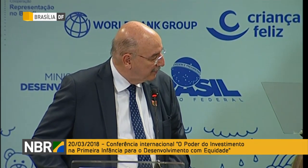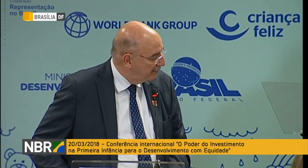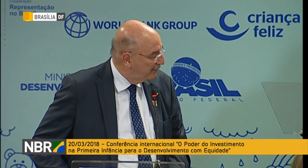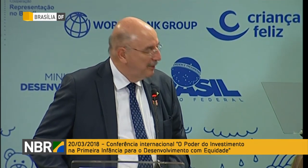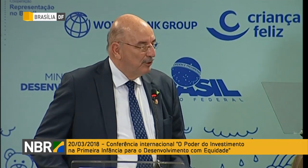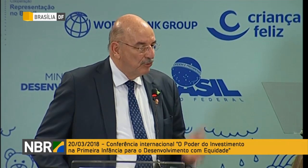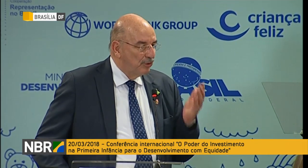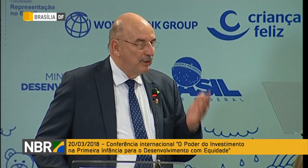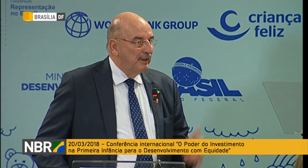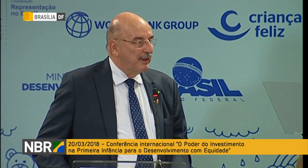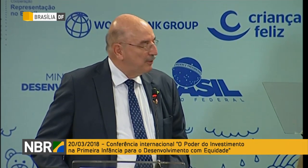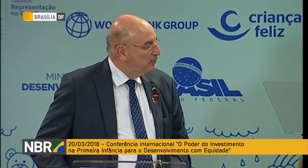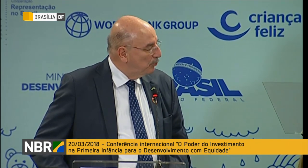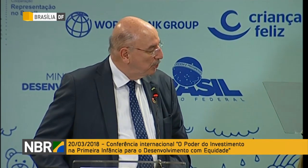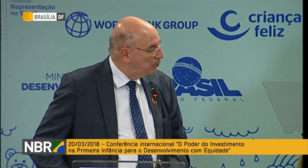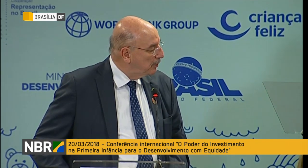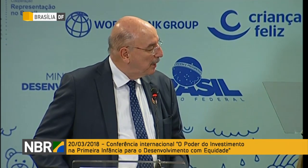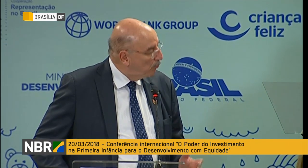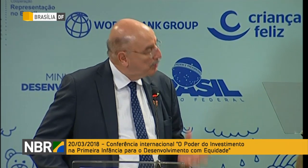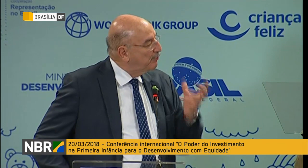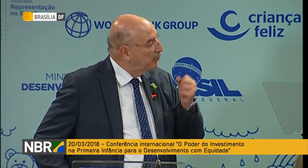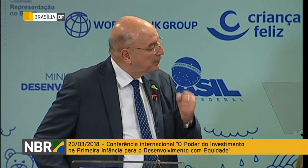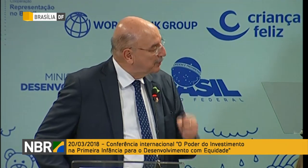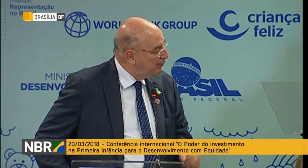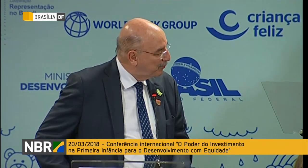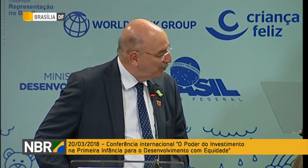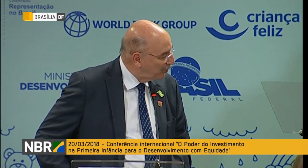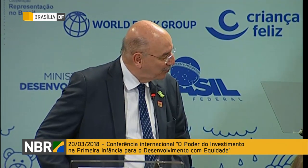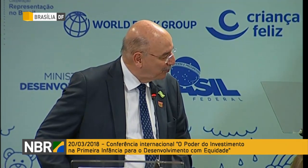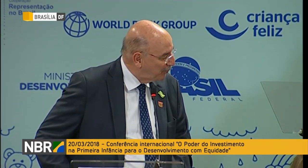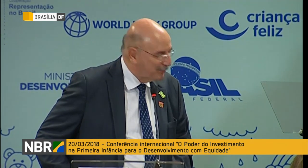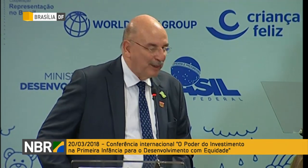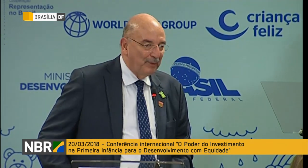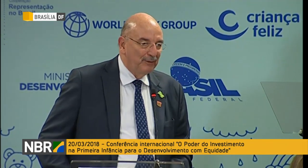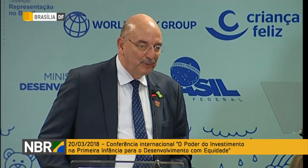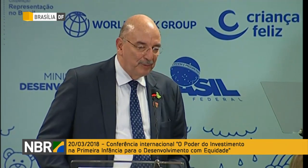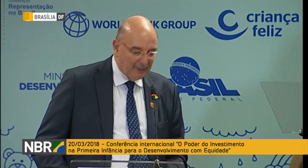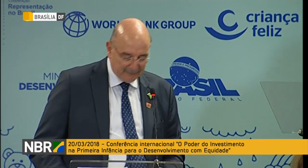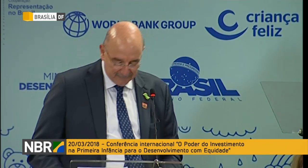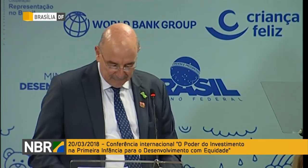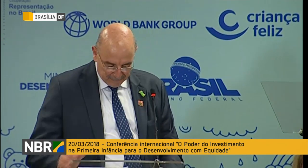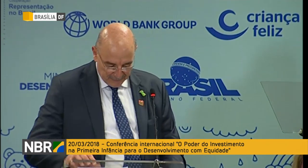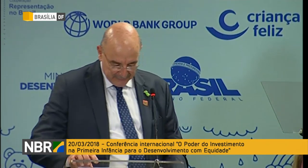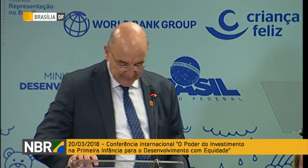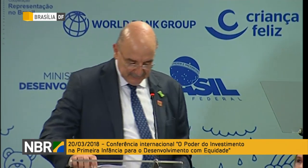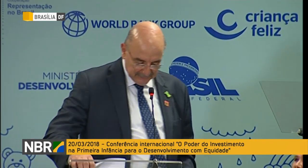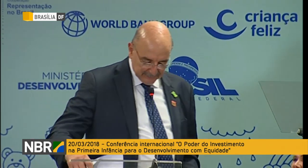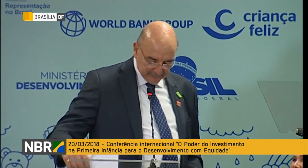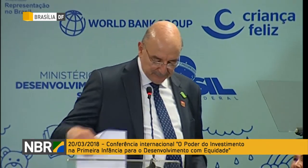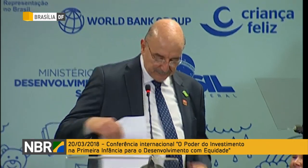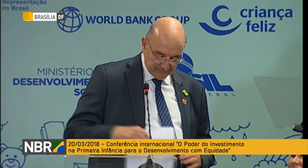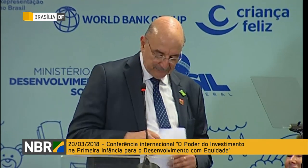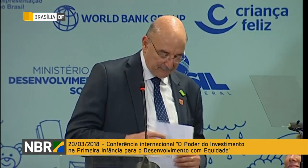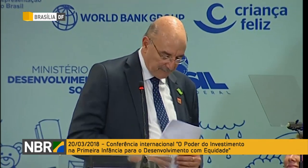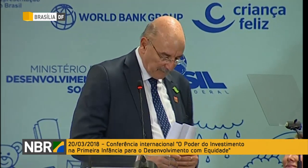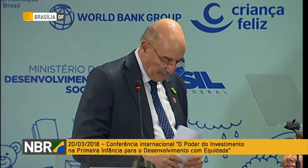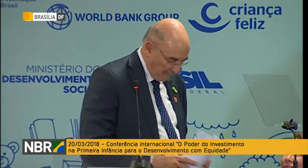aqui. Né? O senhor enriquece muito e dá muita força também para o nosso trabalho. Muito obrigado.